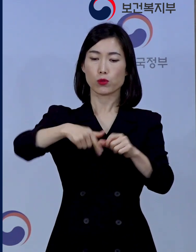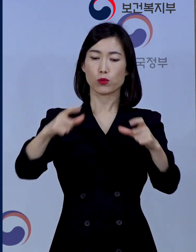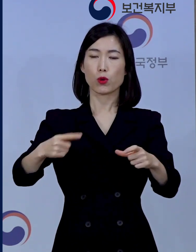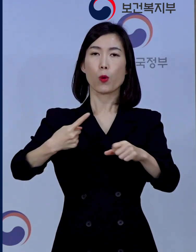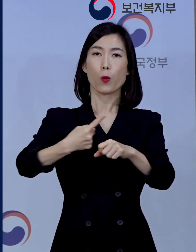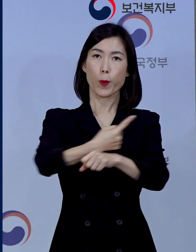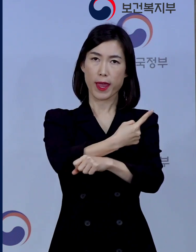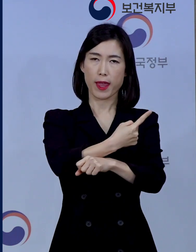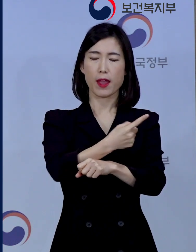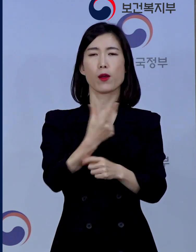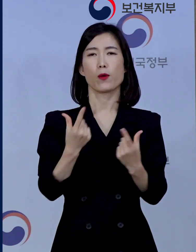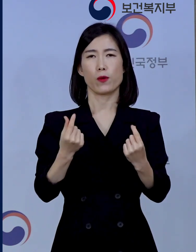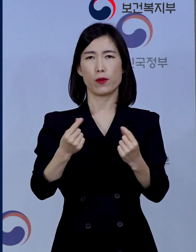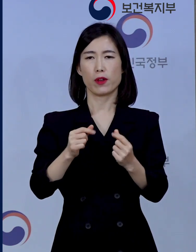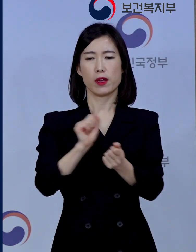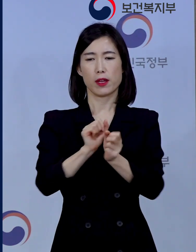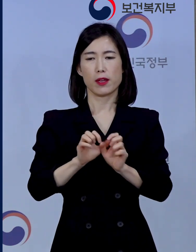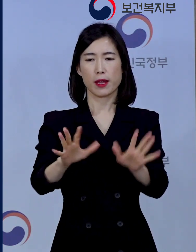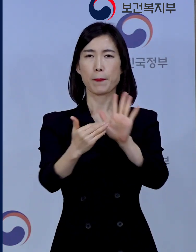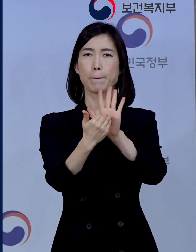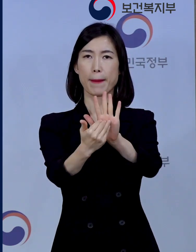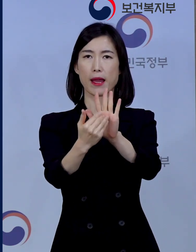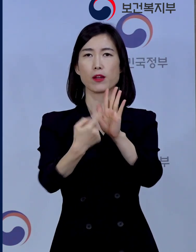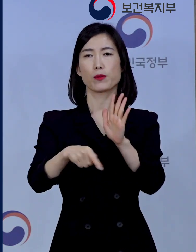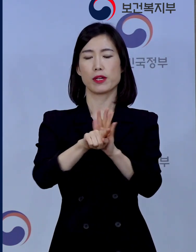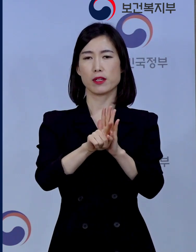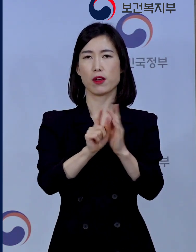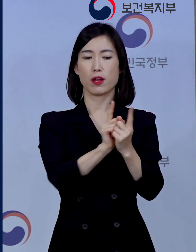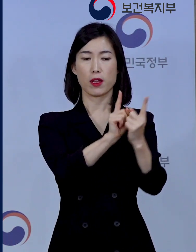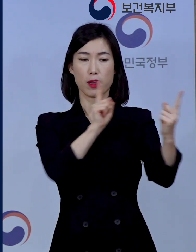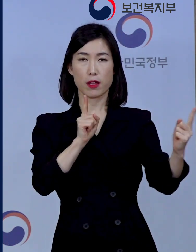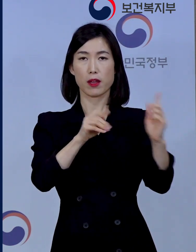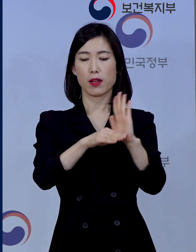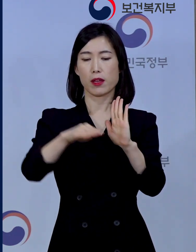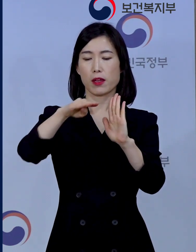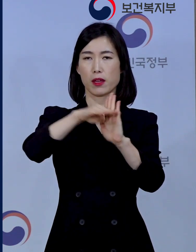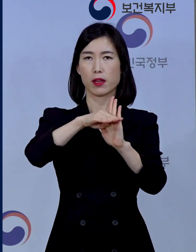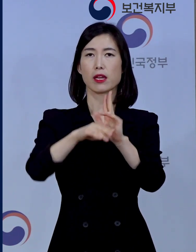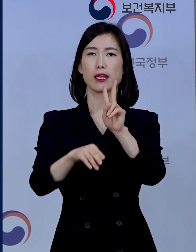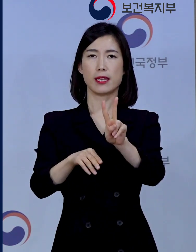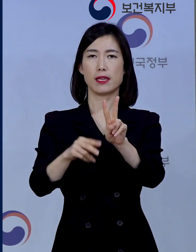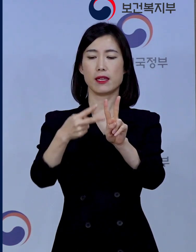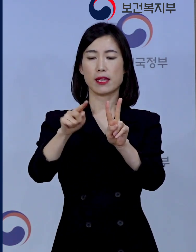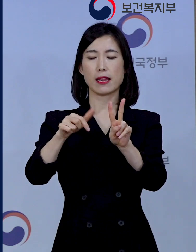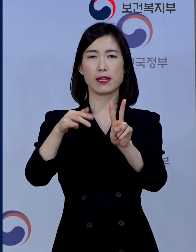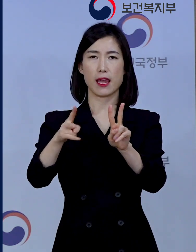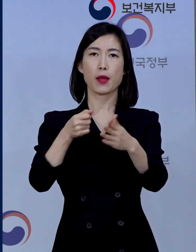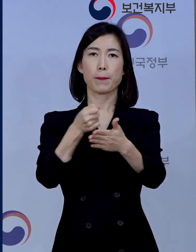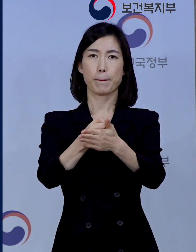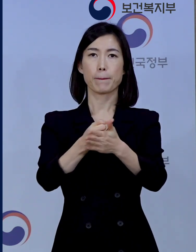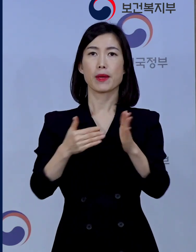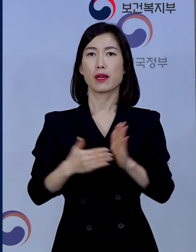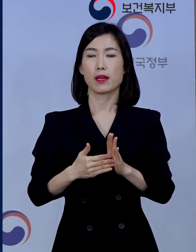대해서도 유행 확산 차단을 위해 거리두기 2단계로 상향하기로 결정하였습니다.